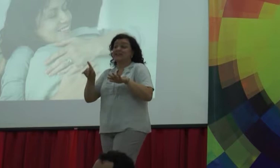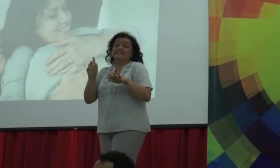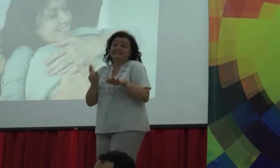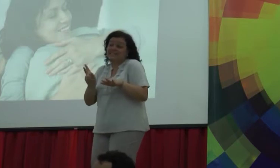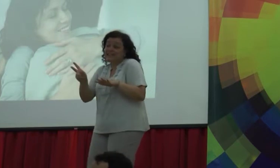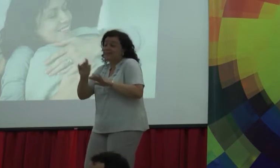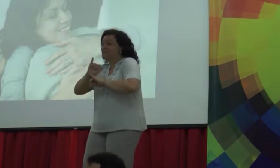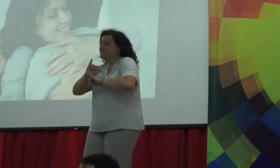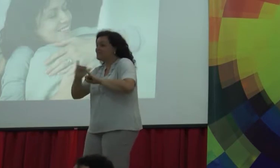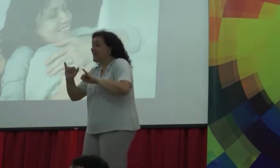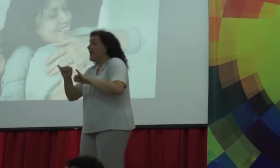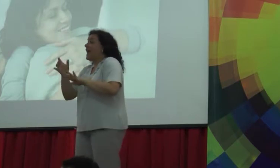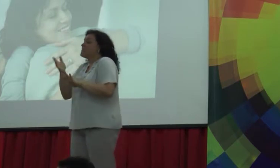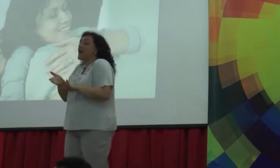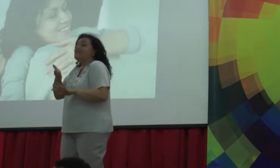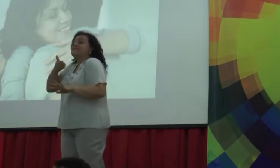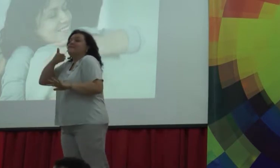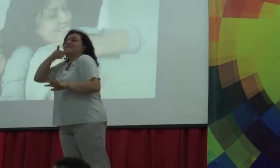simples.